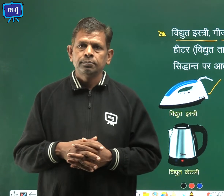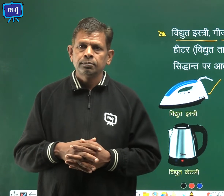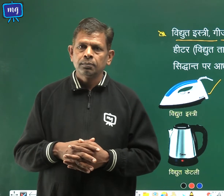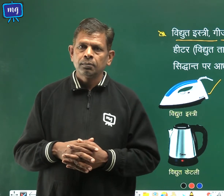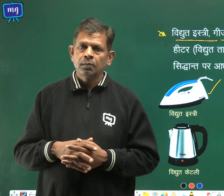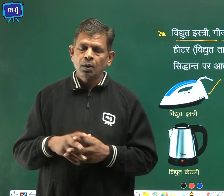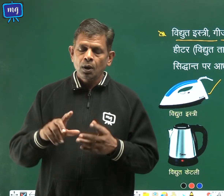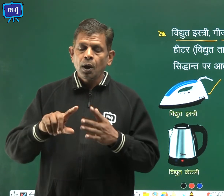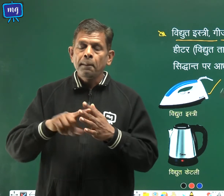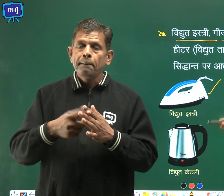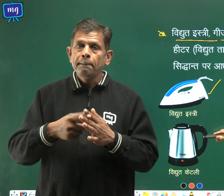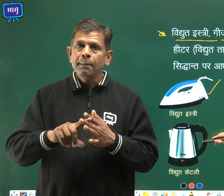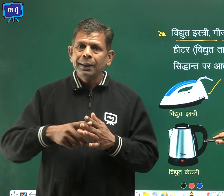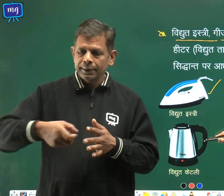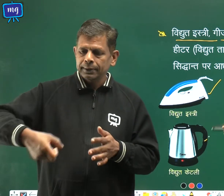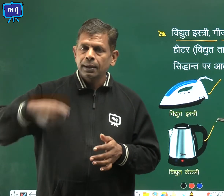विद्युत केतली,